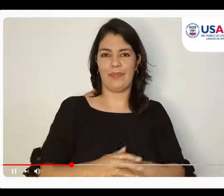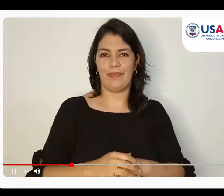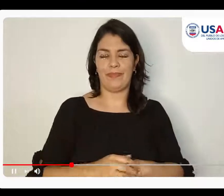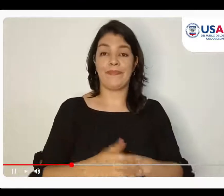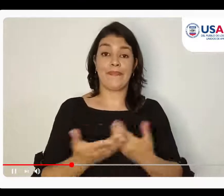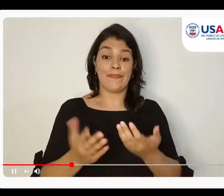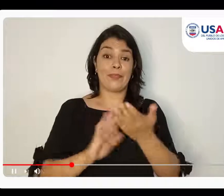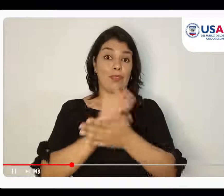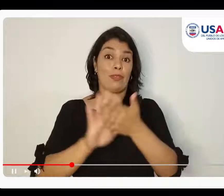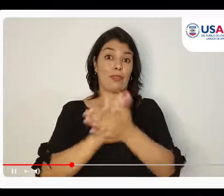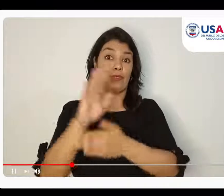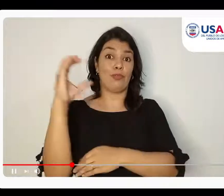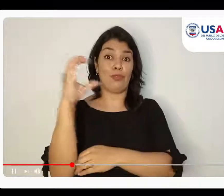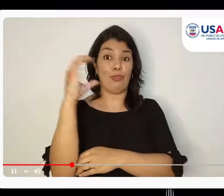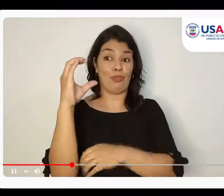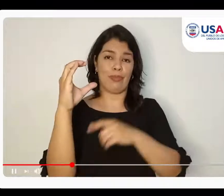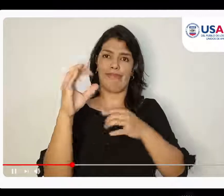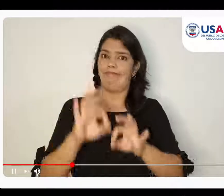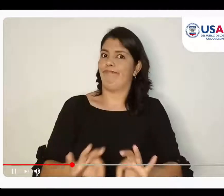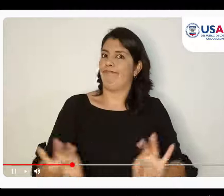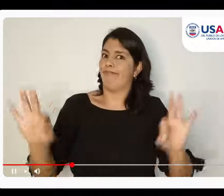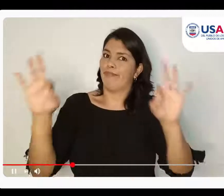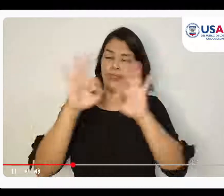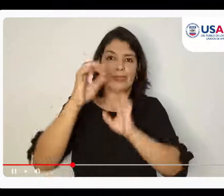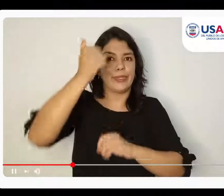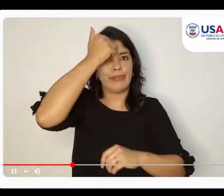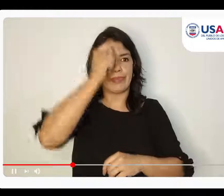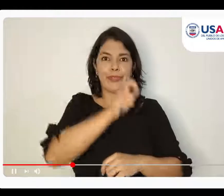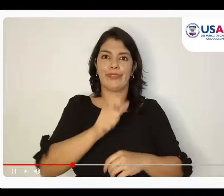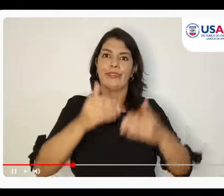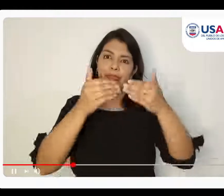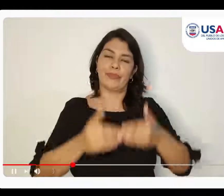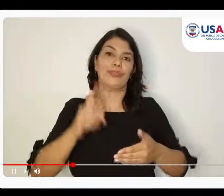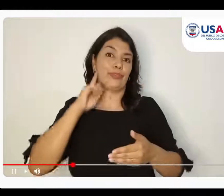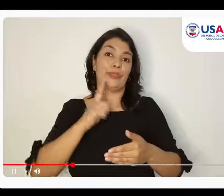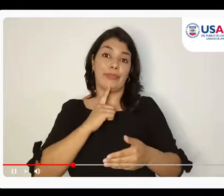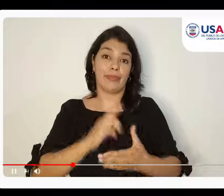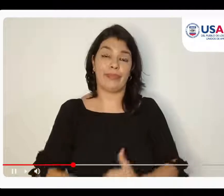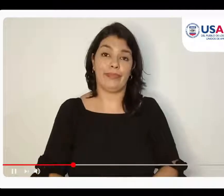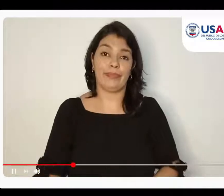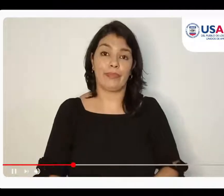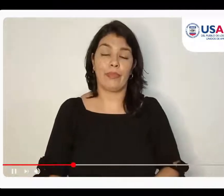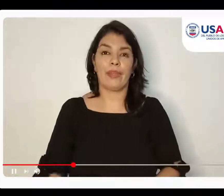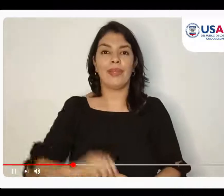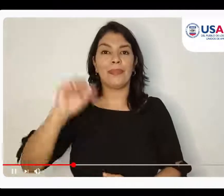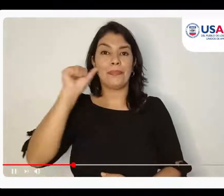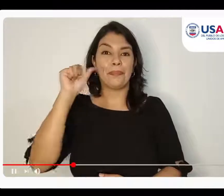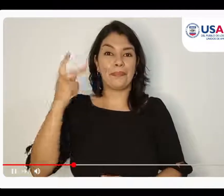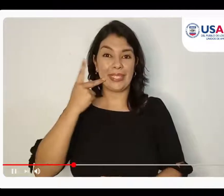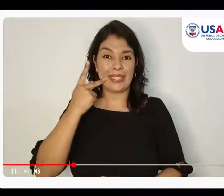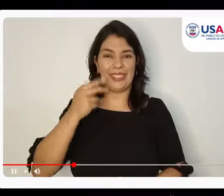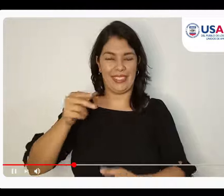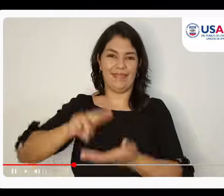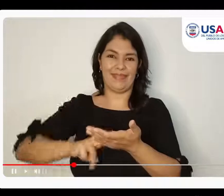este motivo que la lengua de señas colombiana cobra un papel crucial en la vida de las personas con discapacidad auditiva. Patricia Ávila